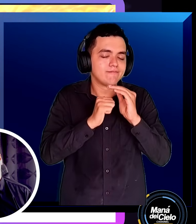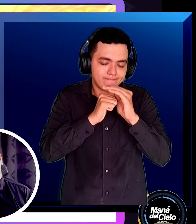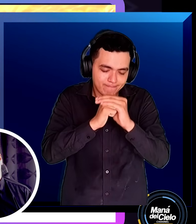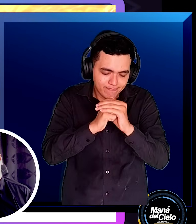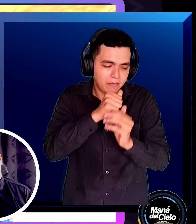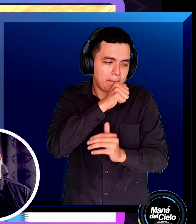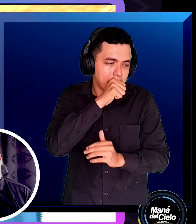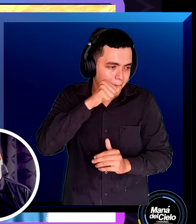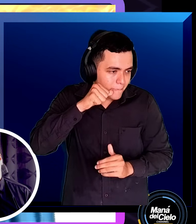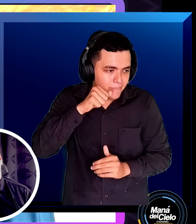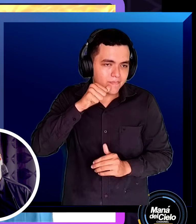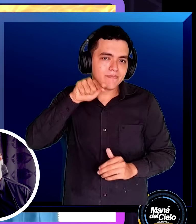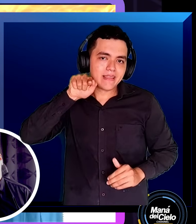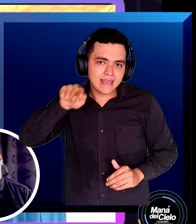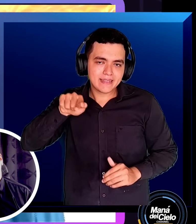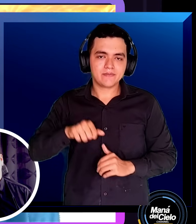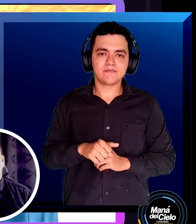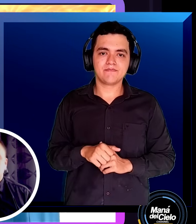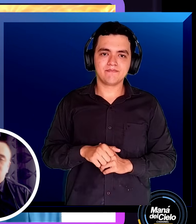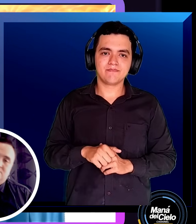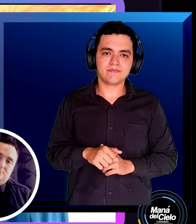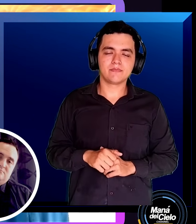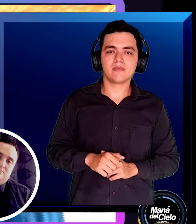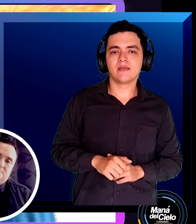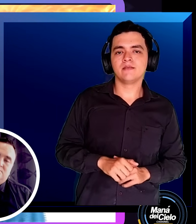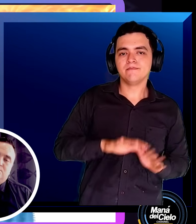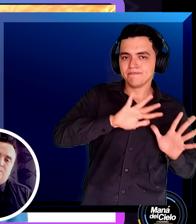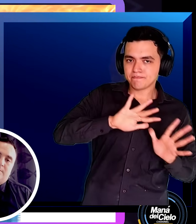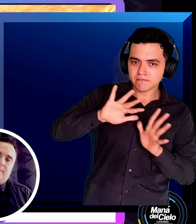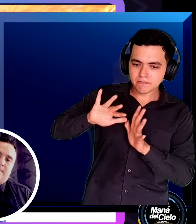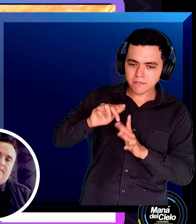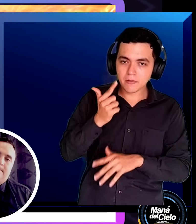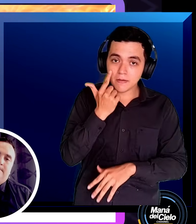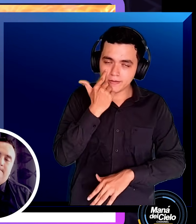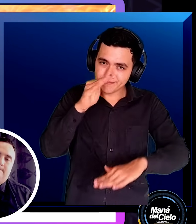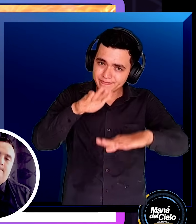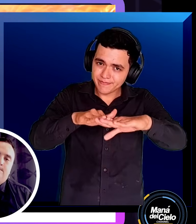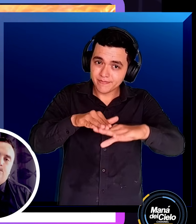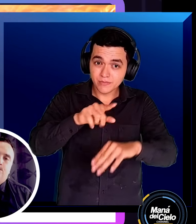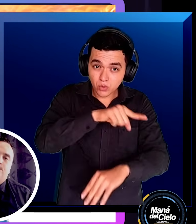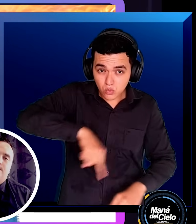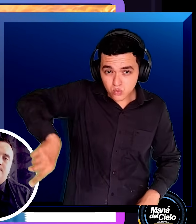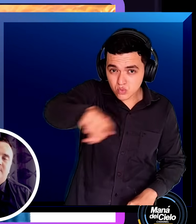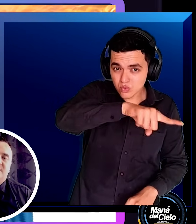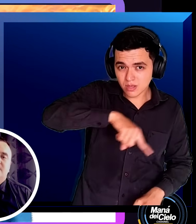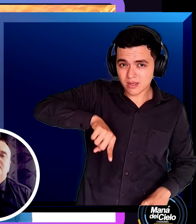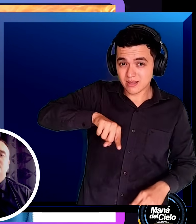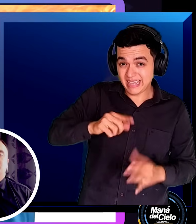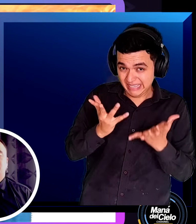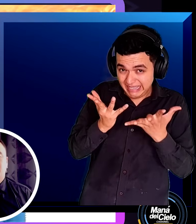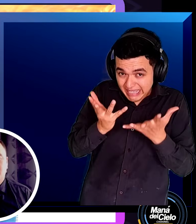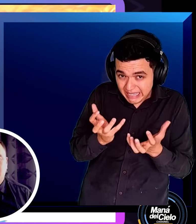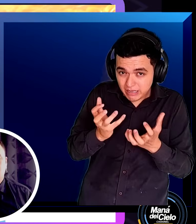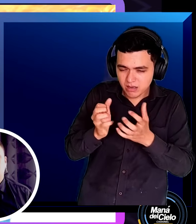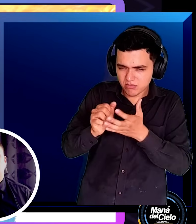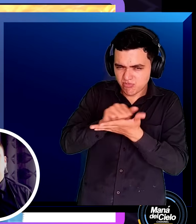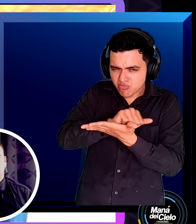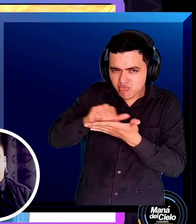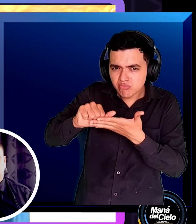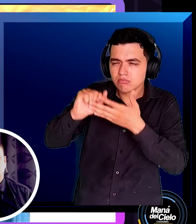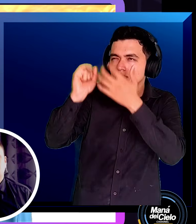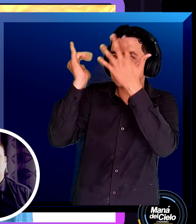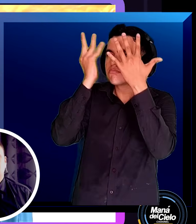del rótulo del vicio. Vamos a orar, vamos a ayunar, pero lo mismo por la misma. Y no haciendo lo mismo, veremos cosas diferentes.